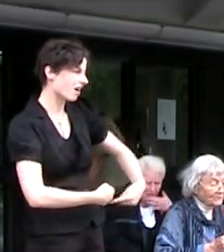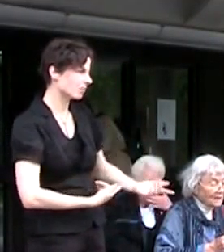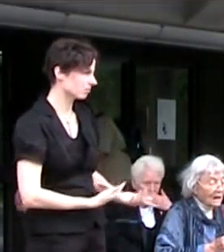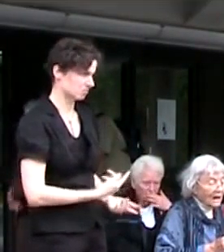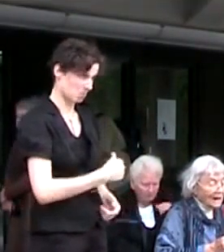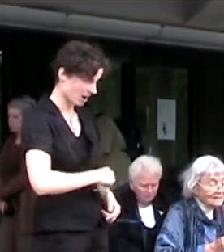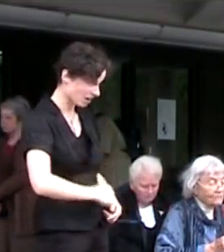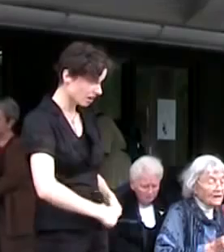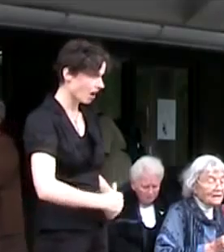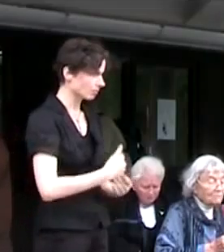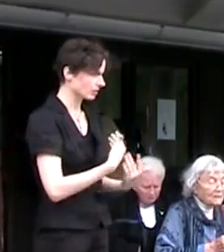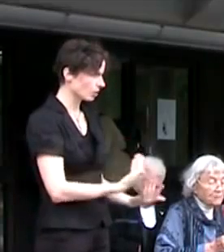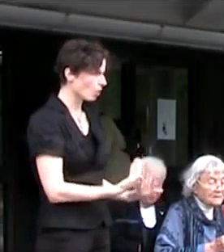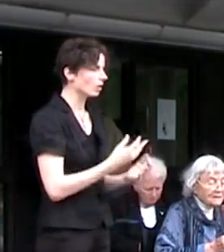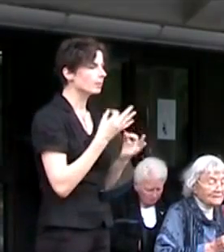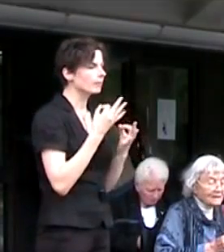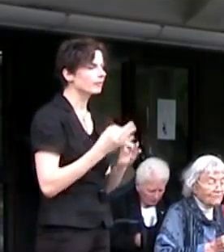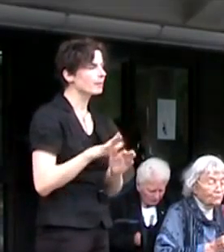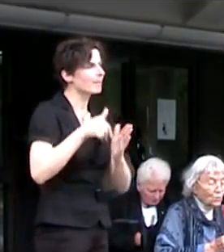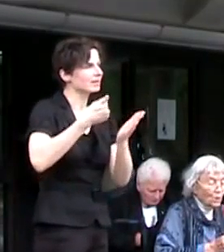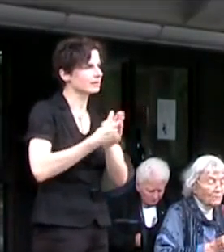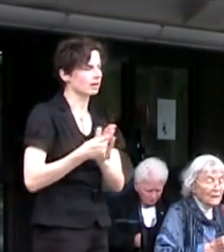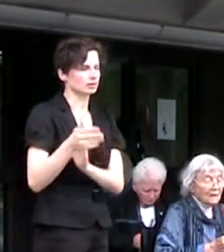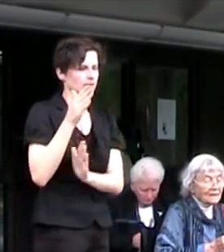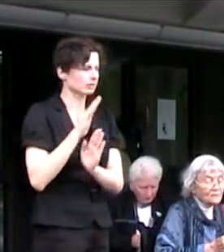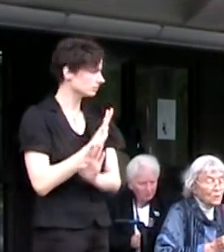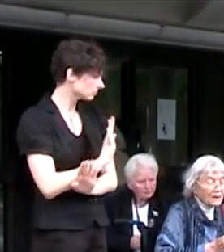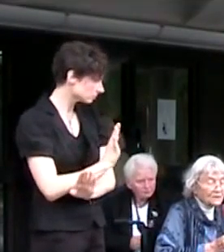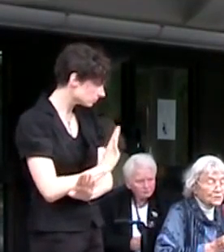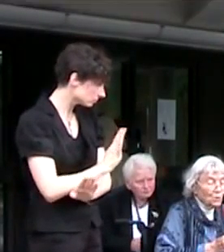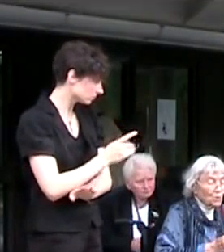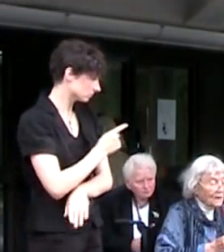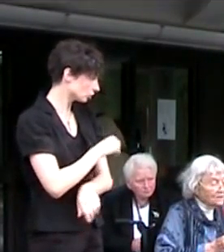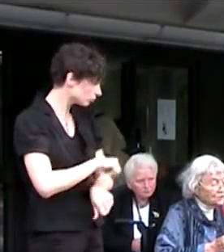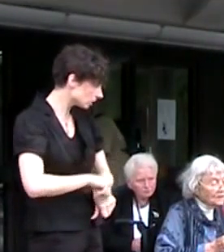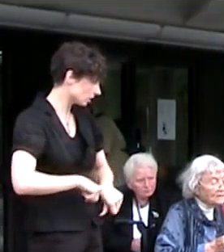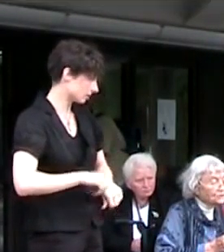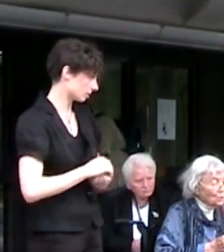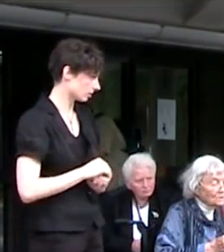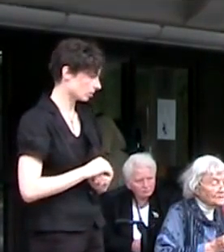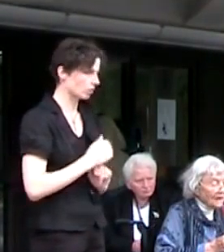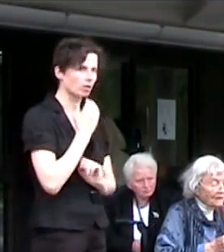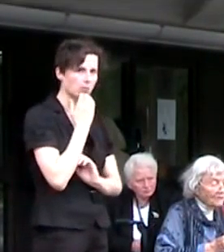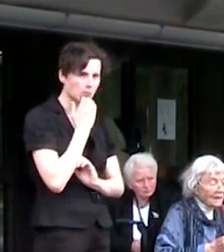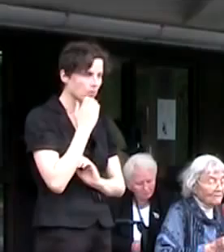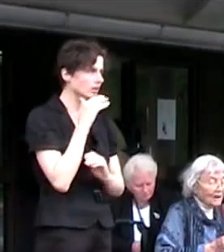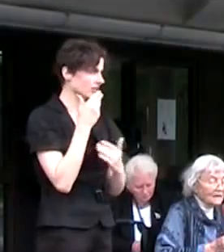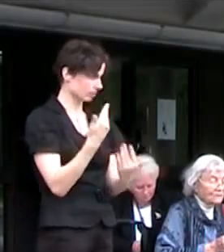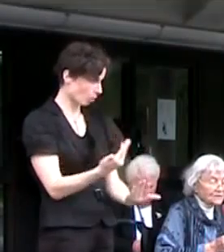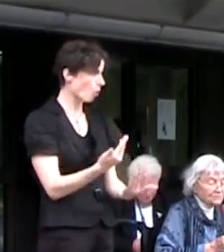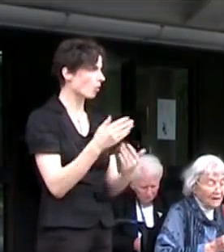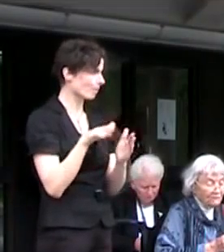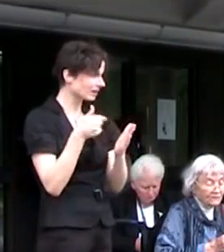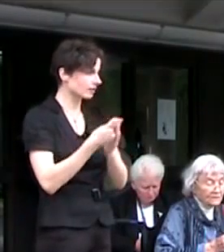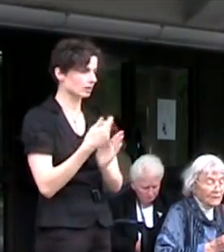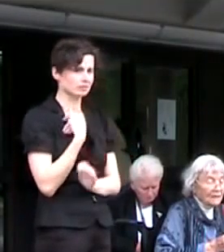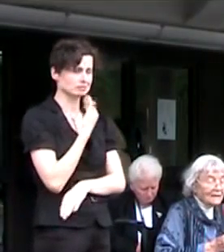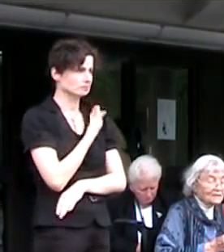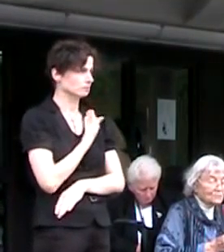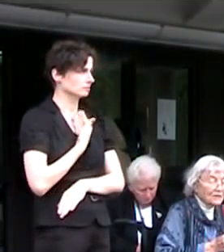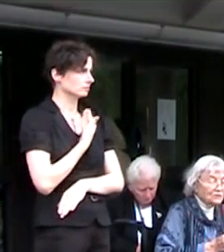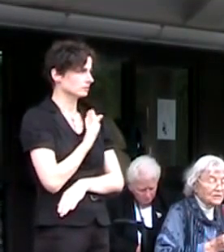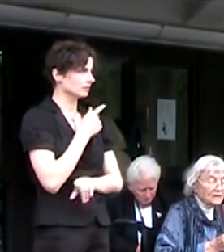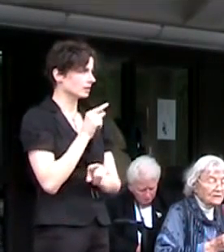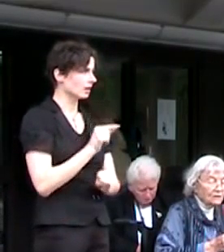säße? Als ich von einer Mitpatientin erfuhr, dass die Operation eine Stellation sei, war ich verzweifelt.